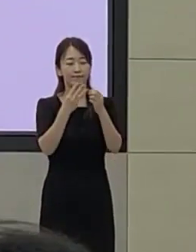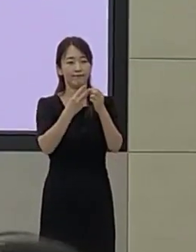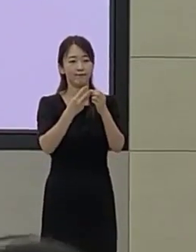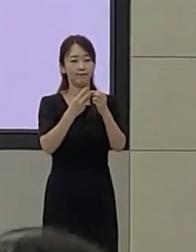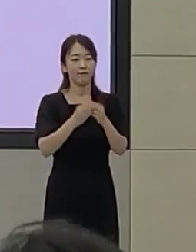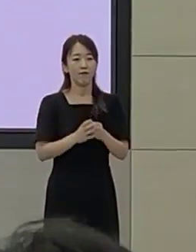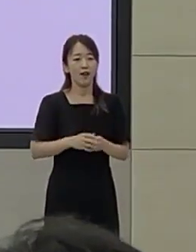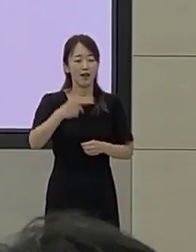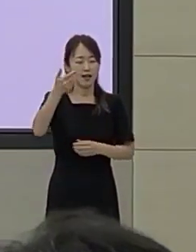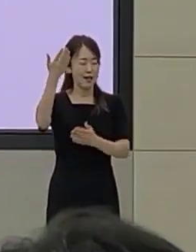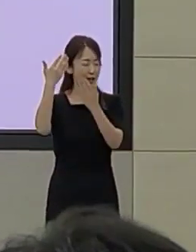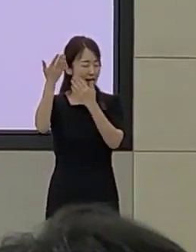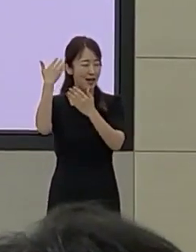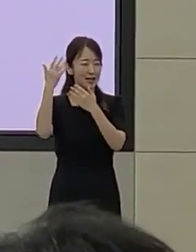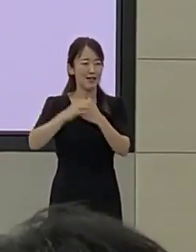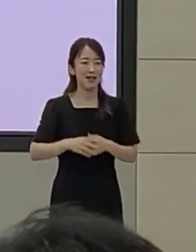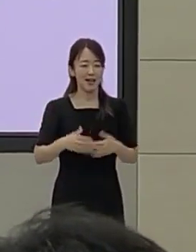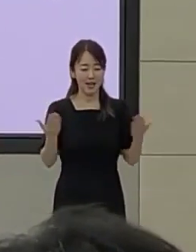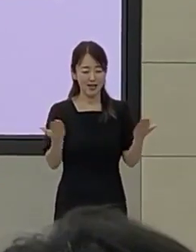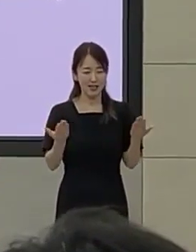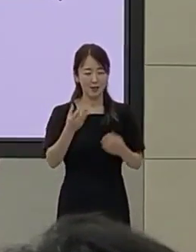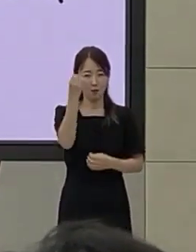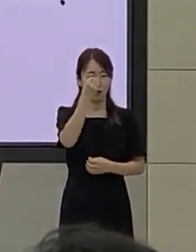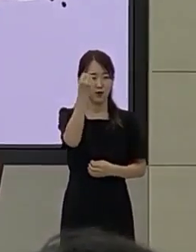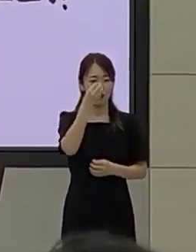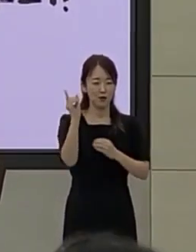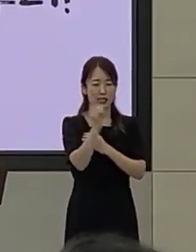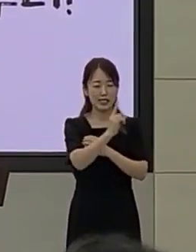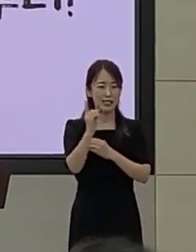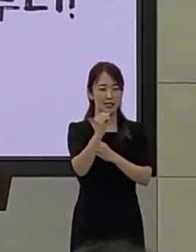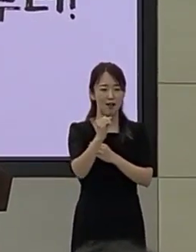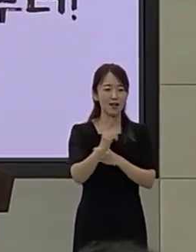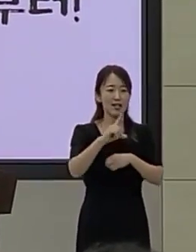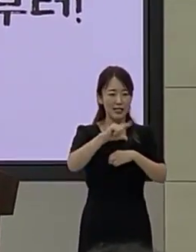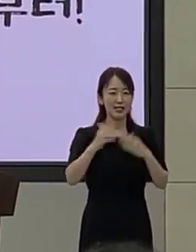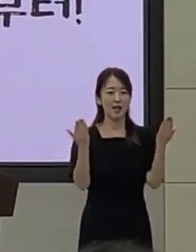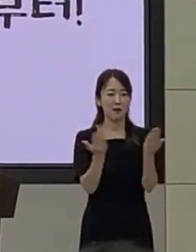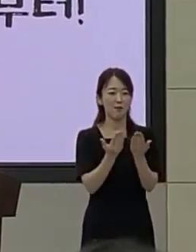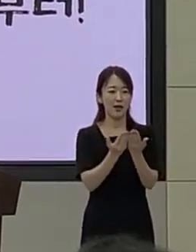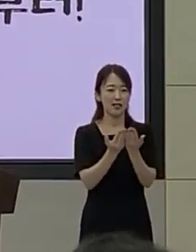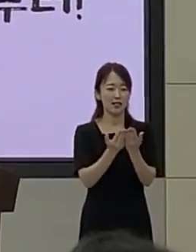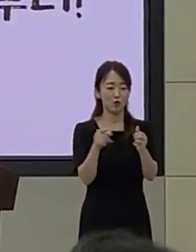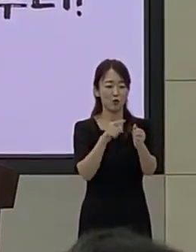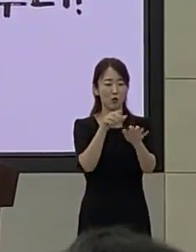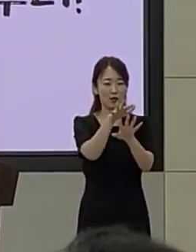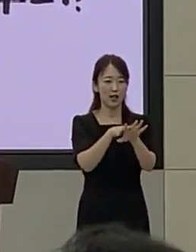셋째, 아날로그 시대의 지급계보를 디지털 미래의 교육체계로